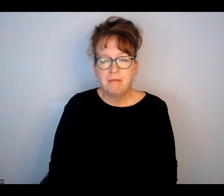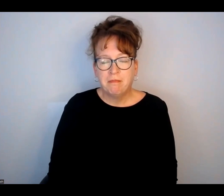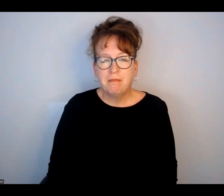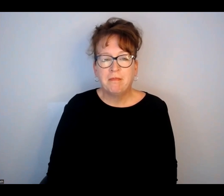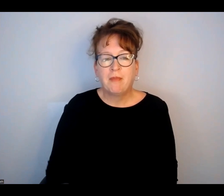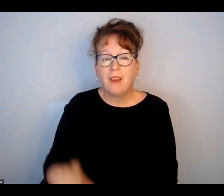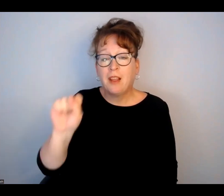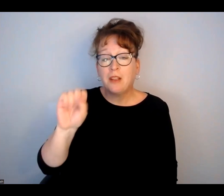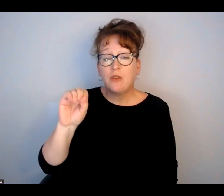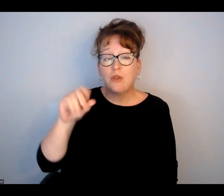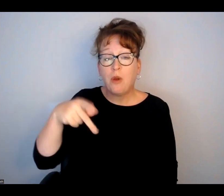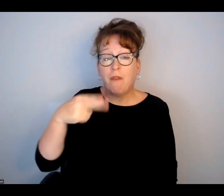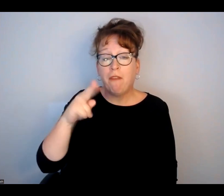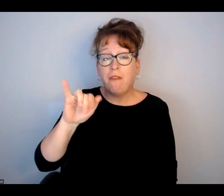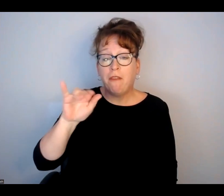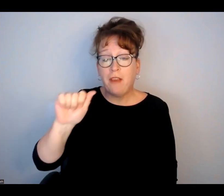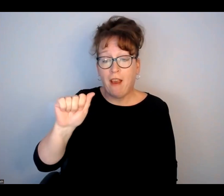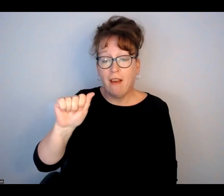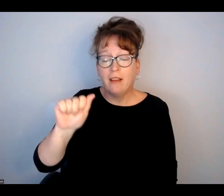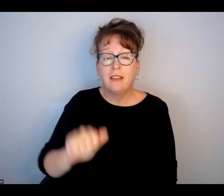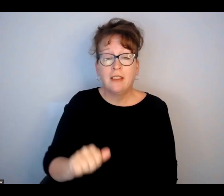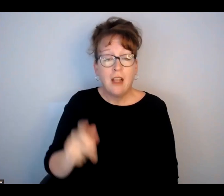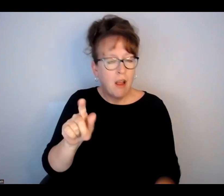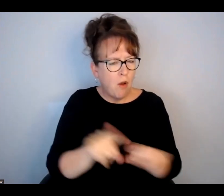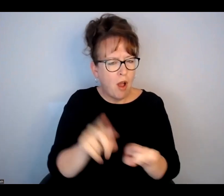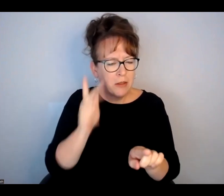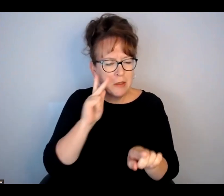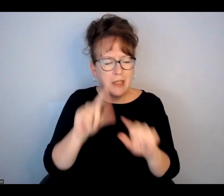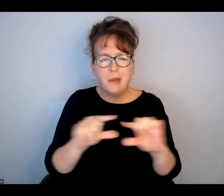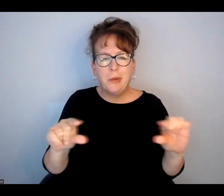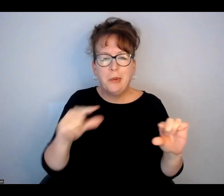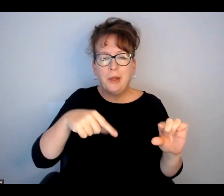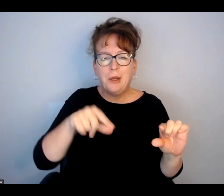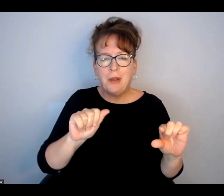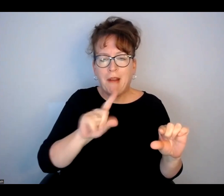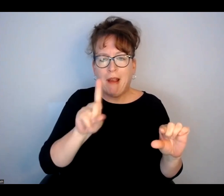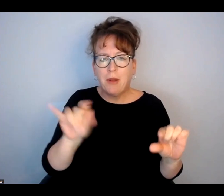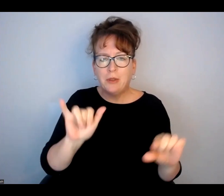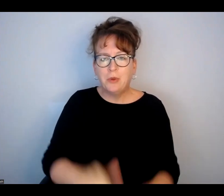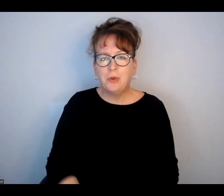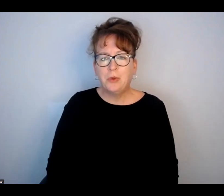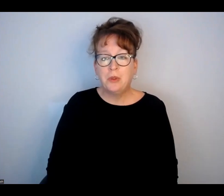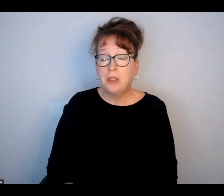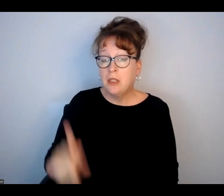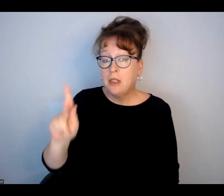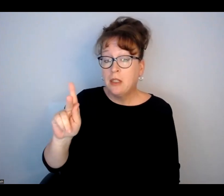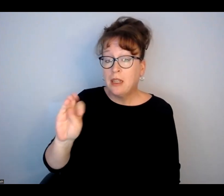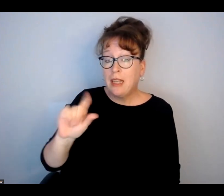hay una pregunta Sofía después Caroline y hay una pregunta escrita en